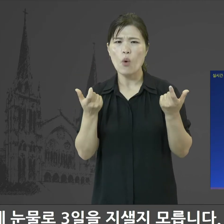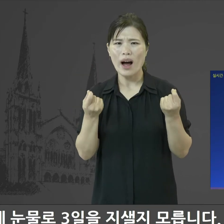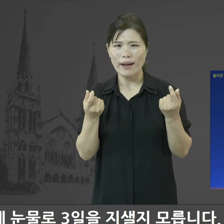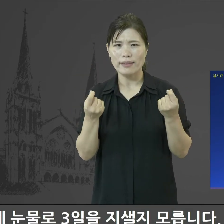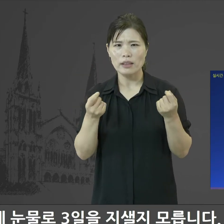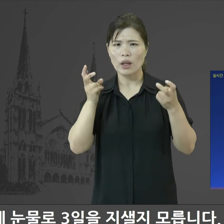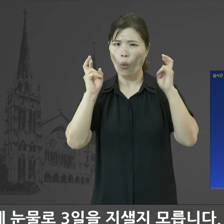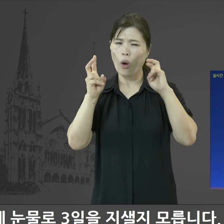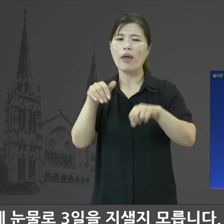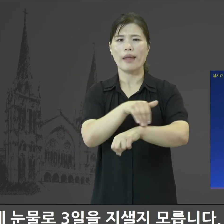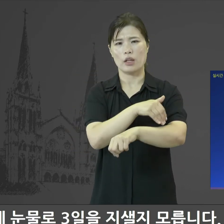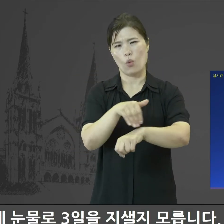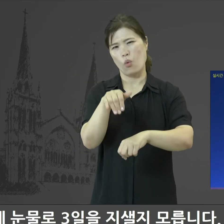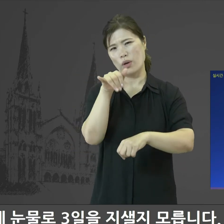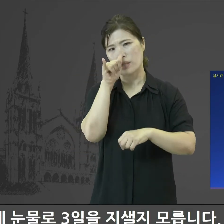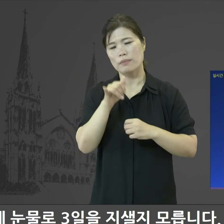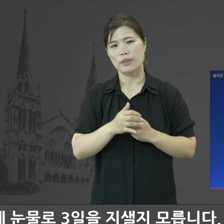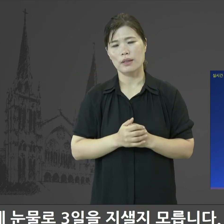지금 하고 있습니다.